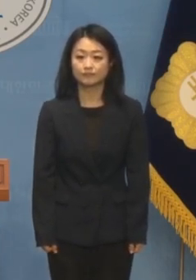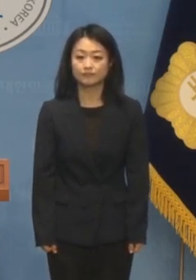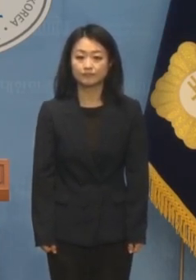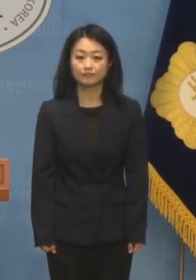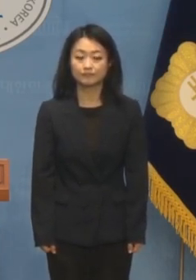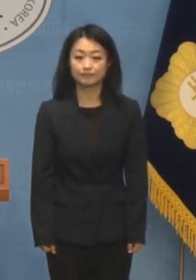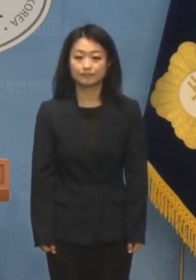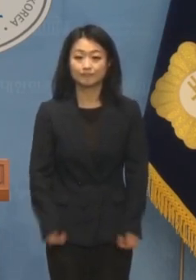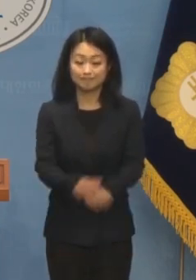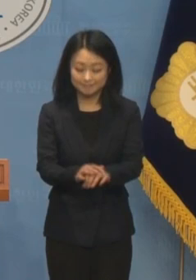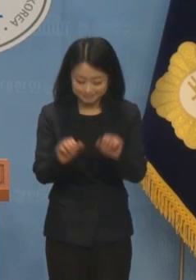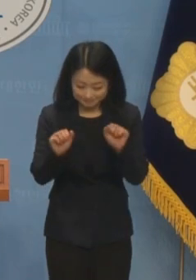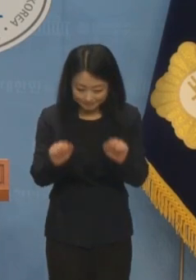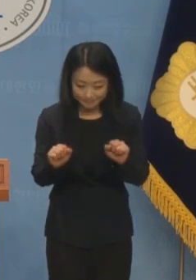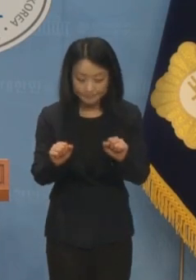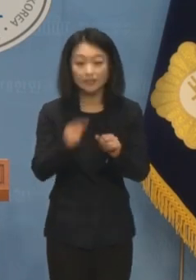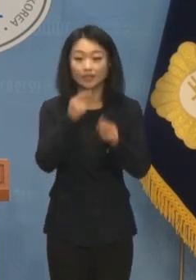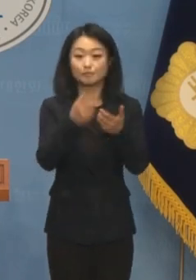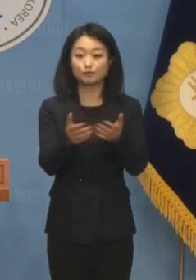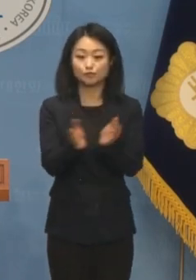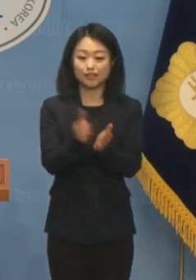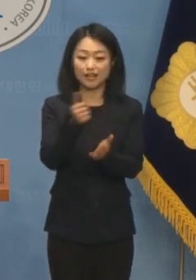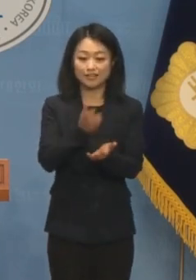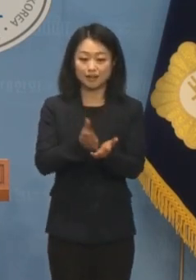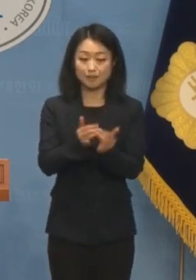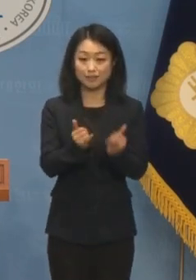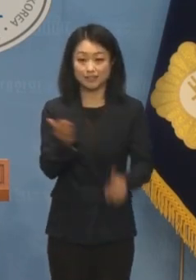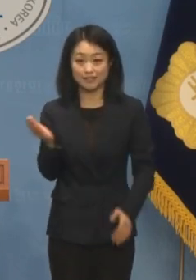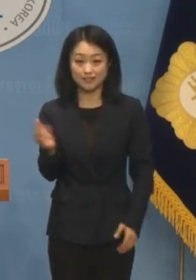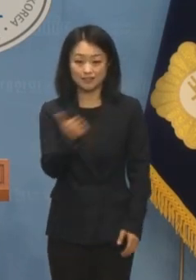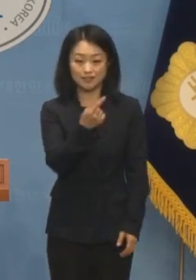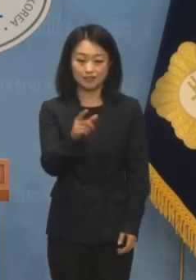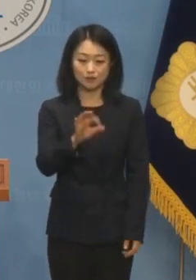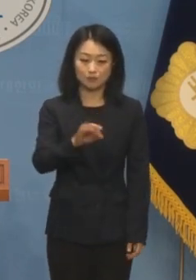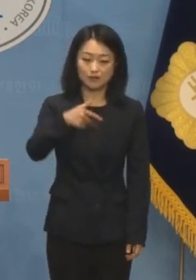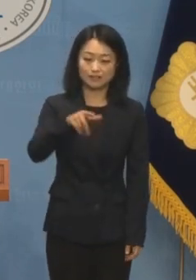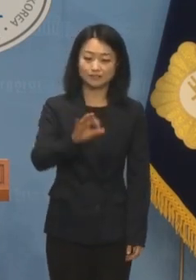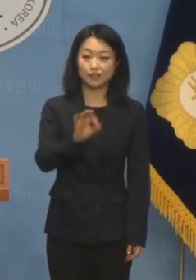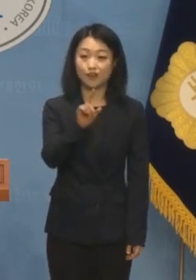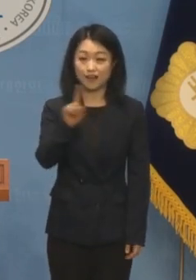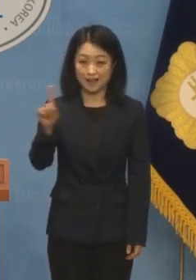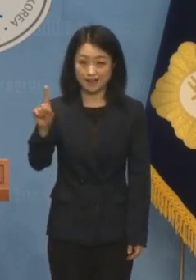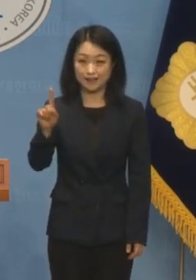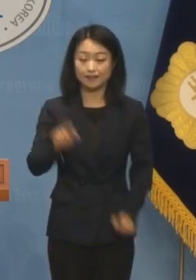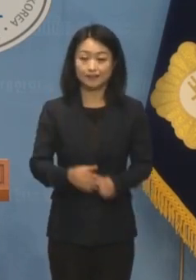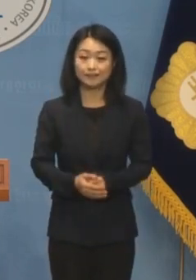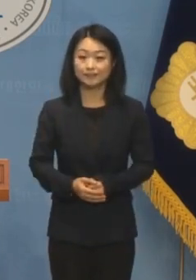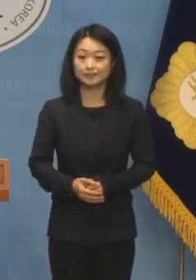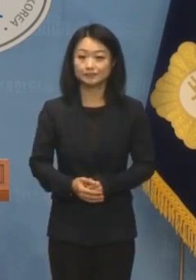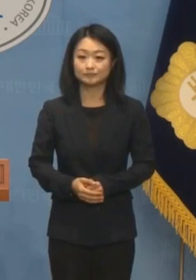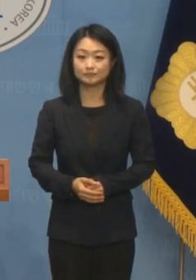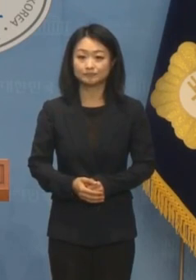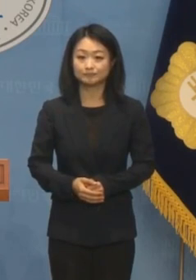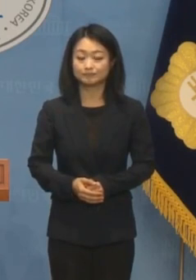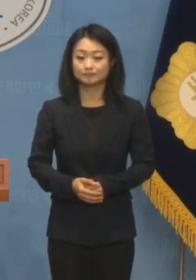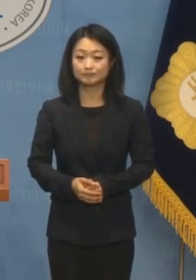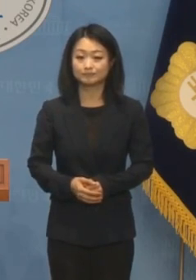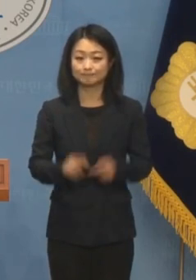네, 안녕하십니까. 더불어민주당 대변인 황정아 인사드립니다. 첫 번째 브리핑 시작하겠습니다.